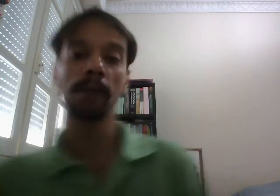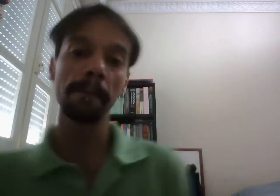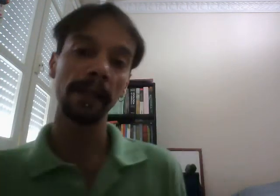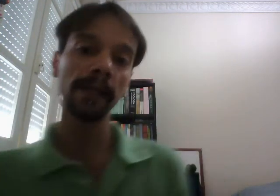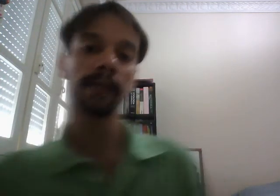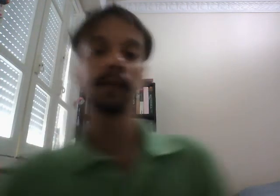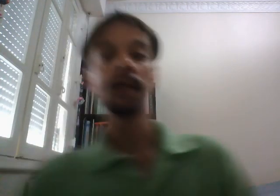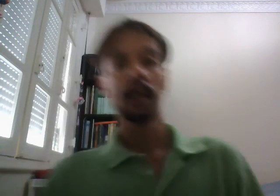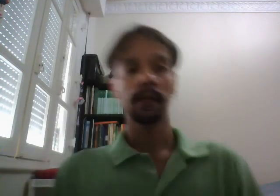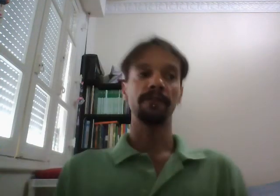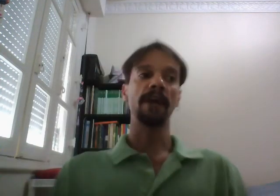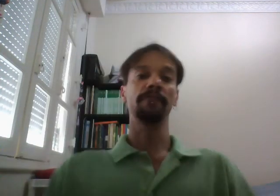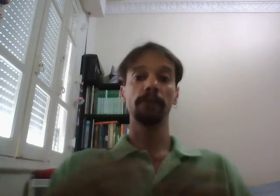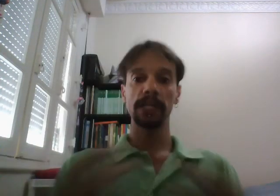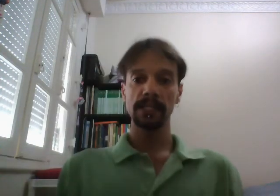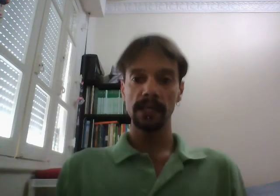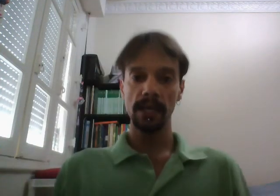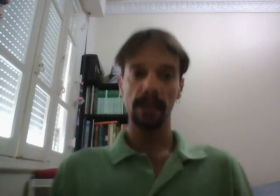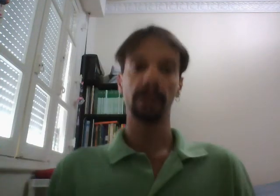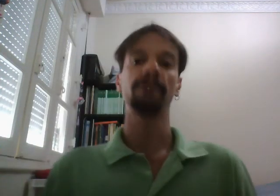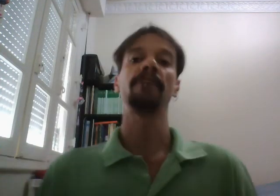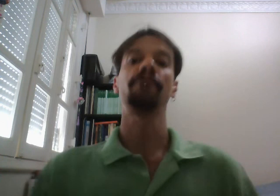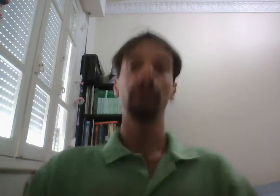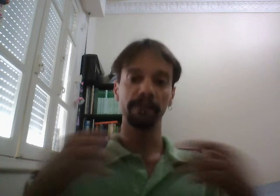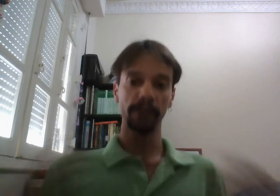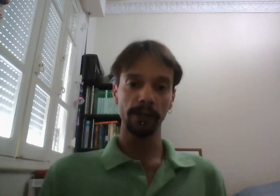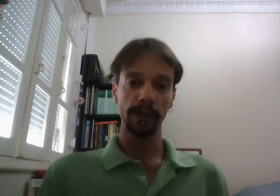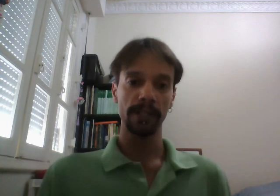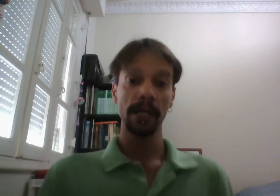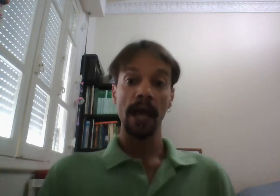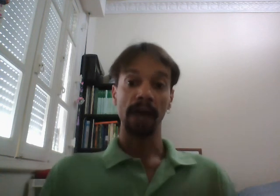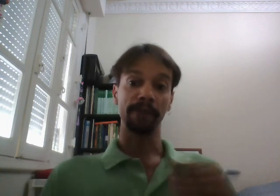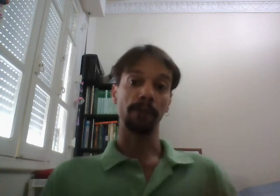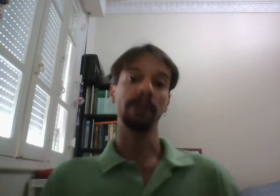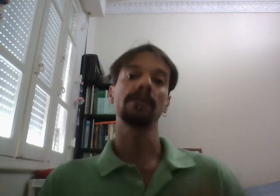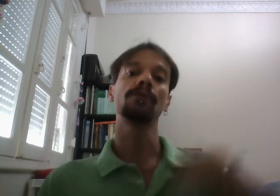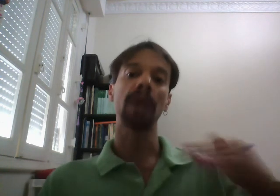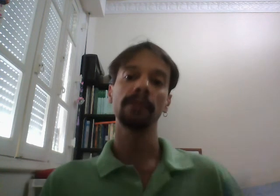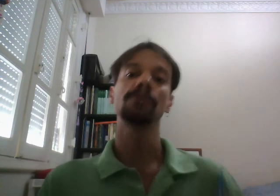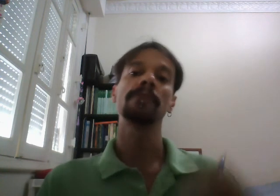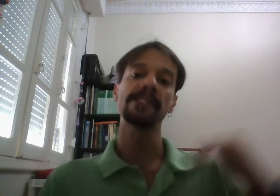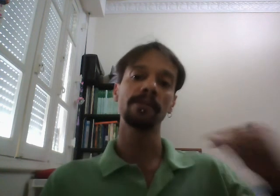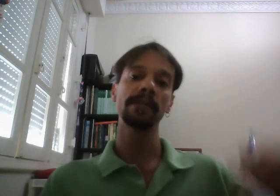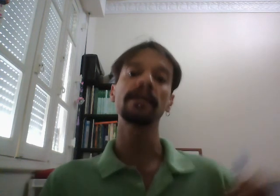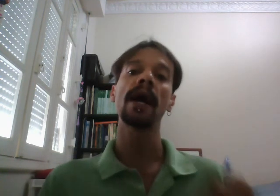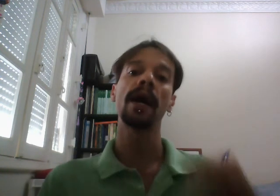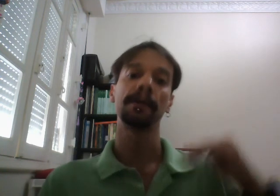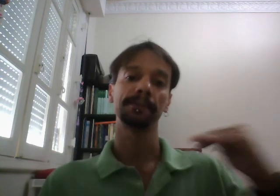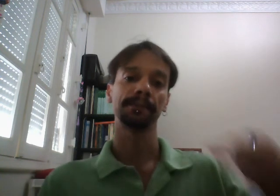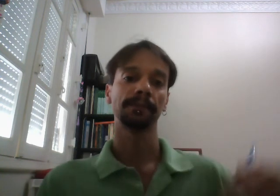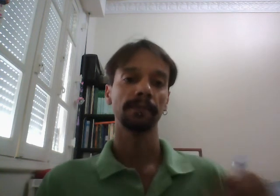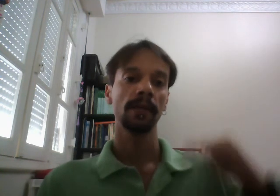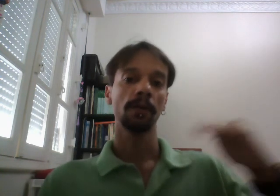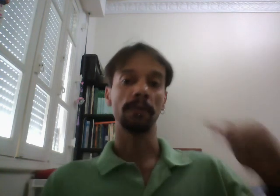gerar uma planta que vai florescer, que vai formar flores. A frequência do A, então, começa a aumentar.